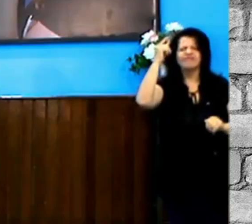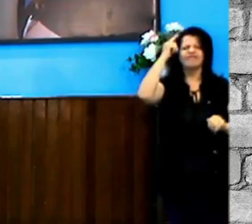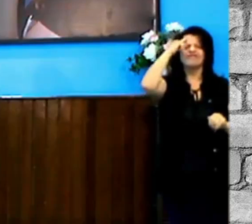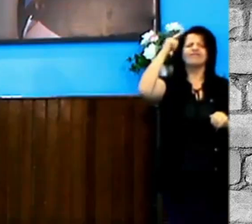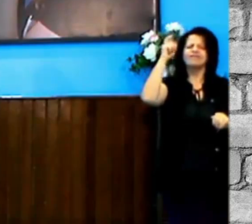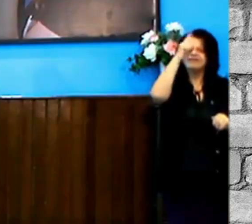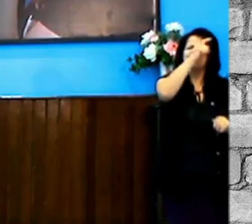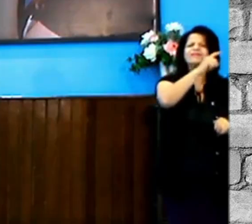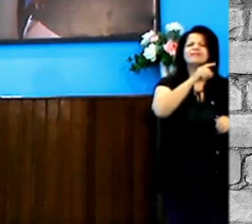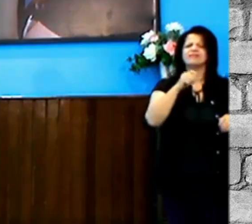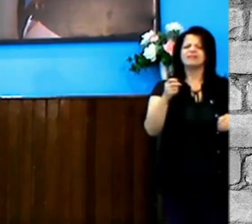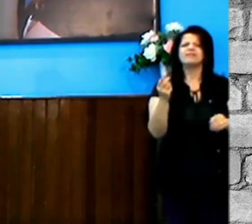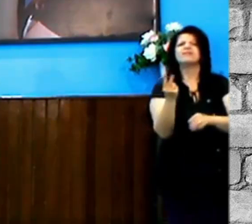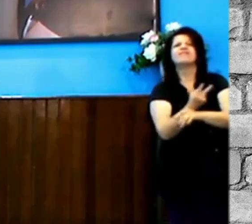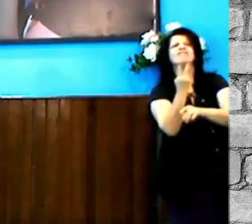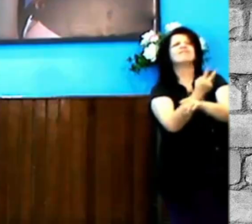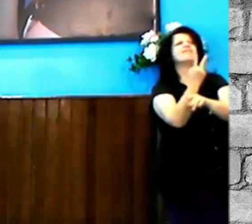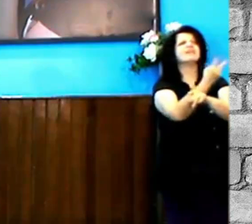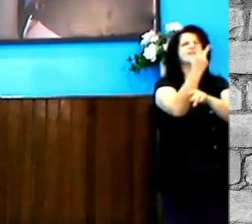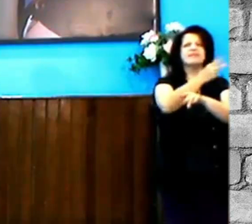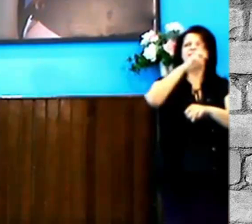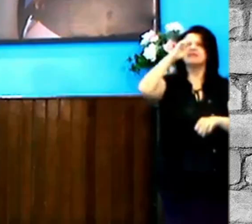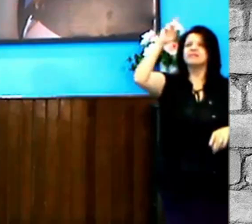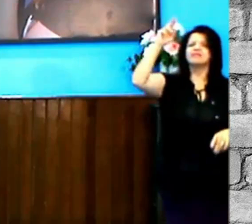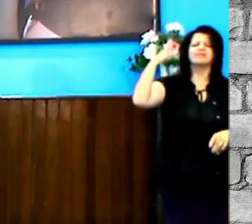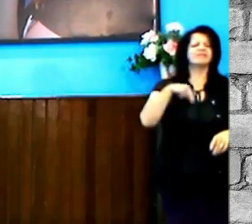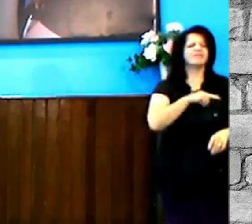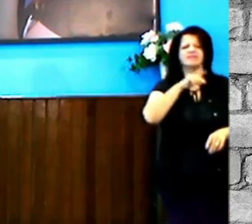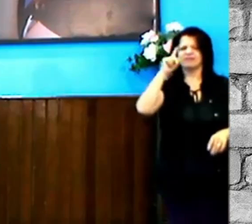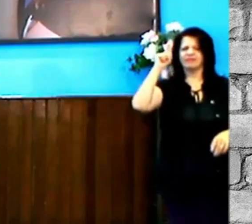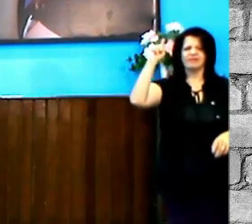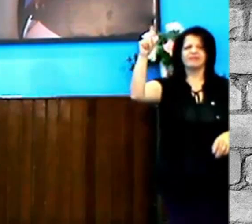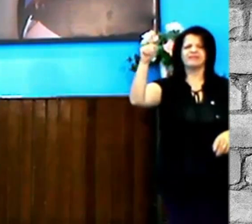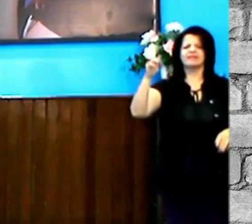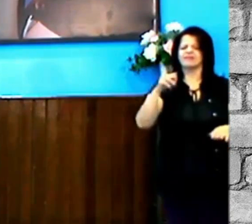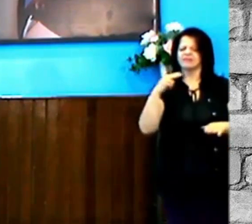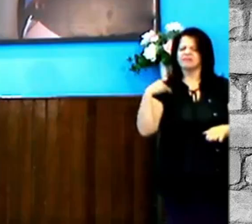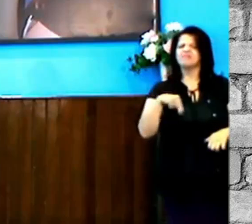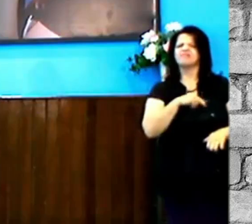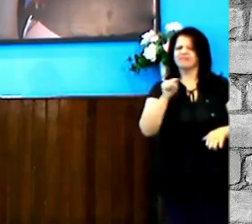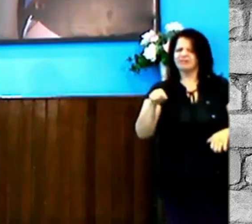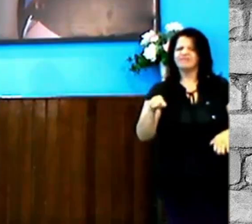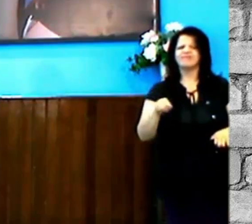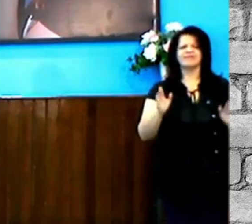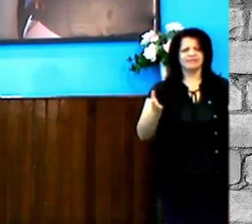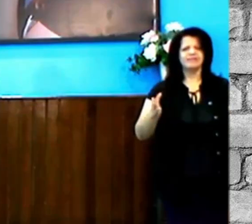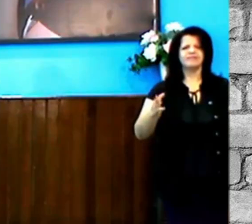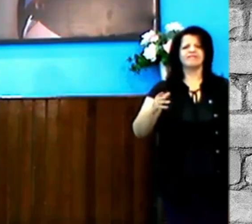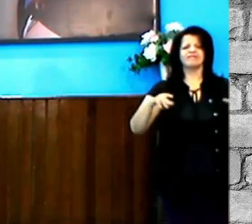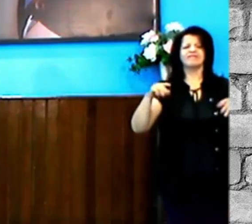do Senhor nosso Deus. Com certeza para todos nós aqui é muito difícil estar aqui sem os nossos irmãos